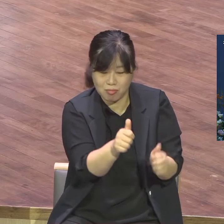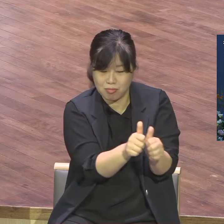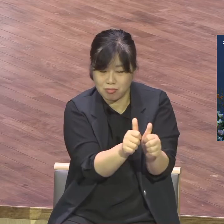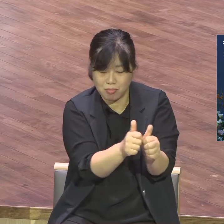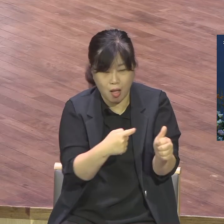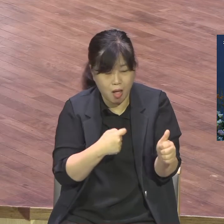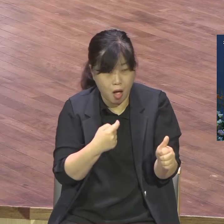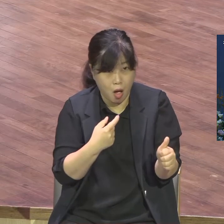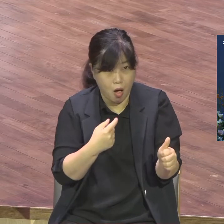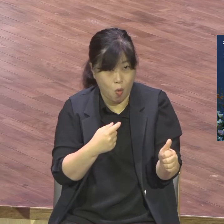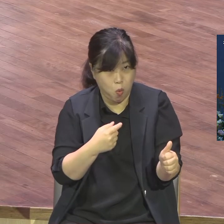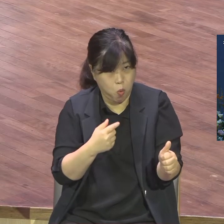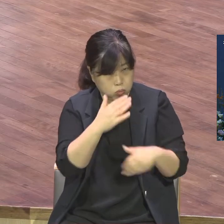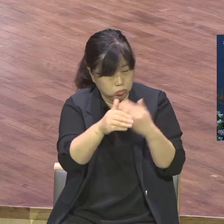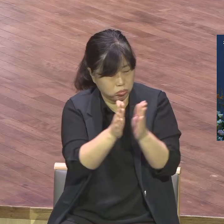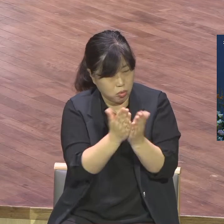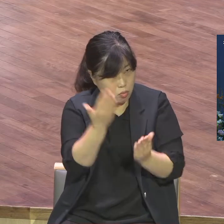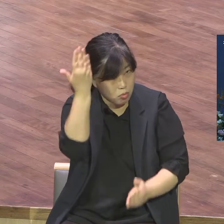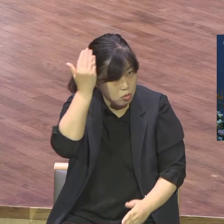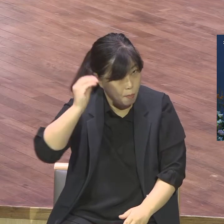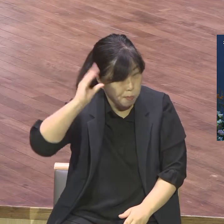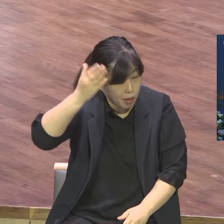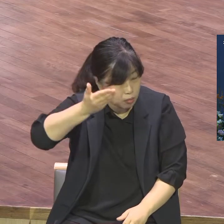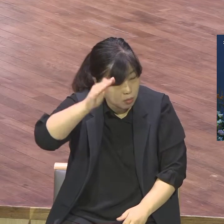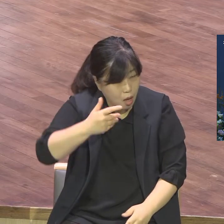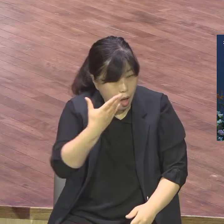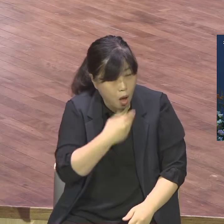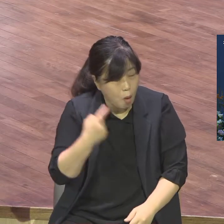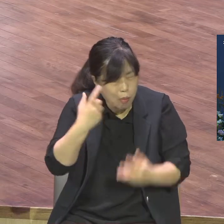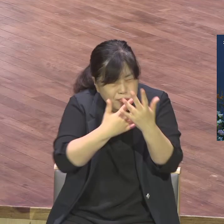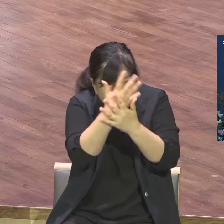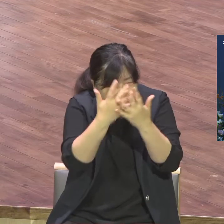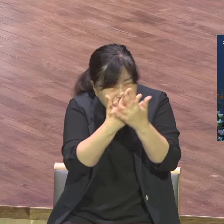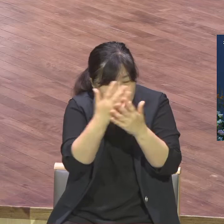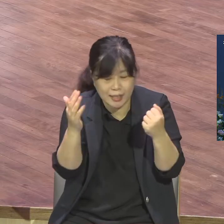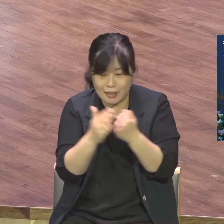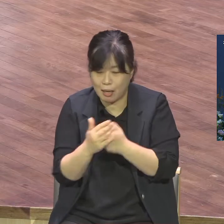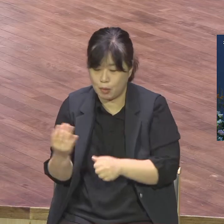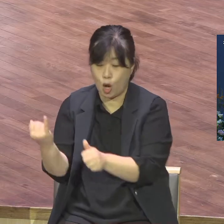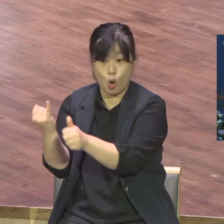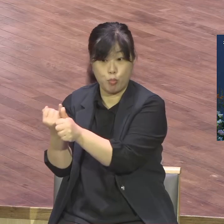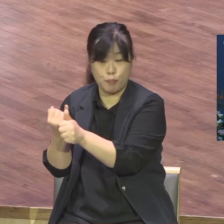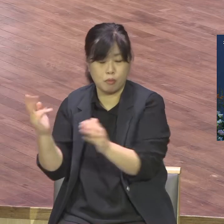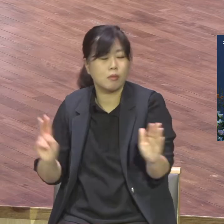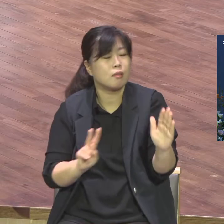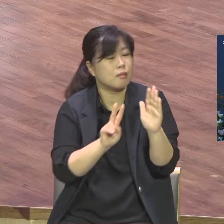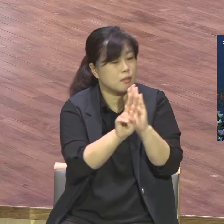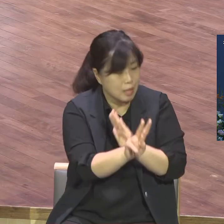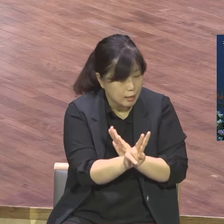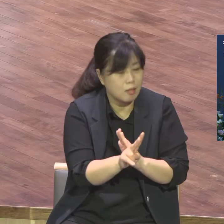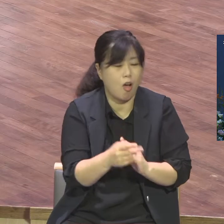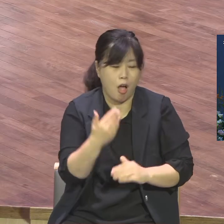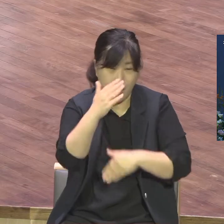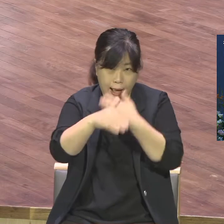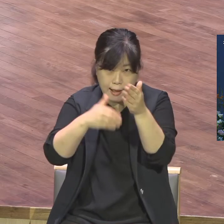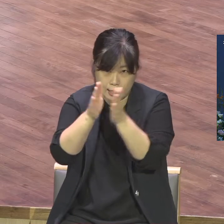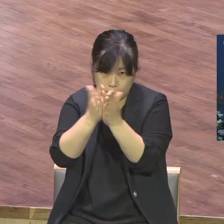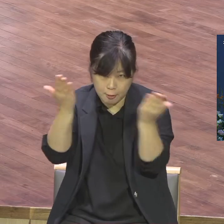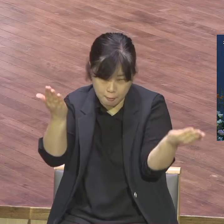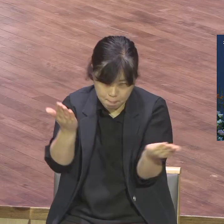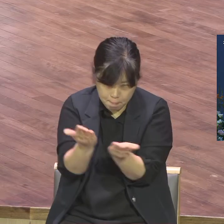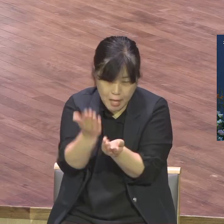통해 팀장이 받고 아 복음적 성경 해석을 이해해가지고 깨닫고